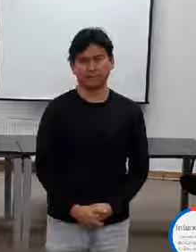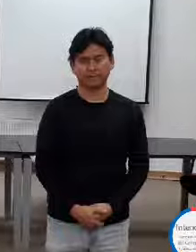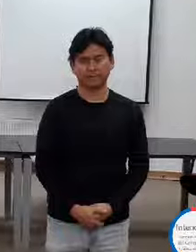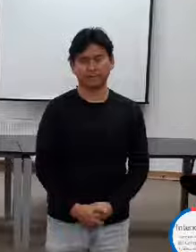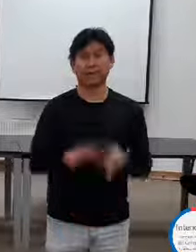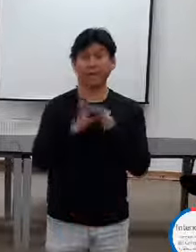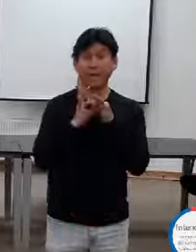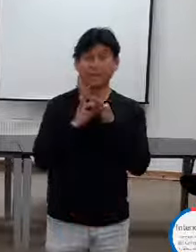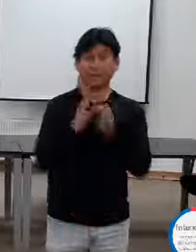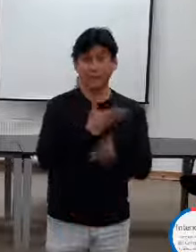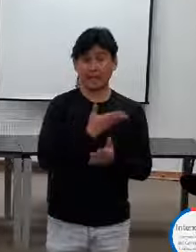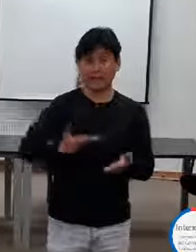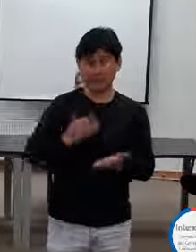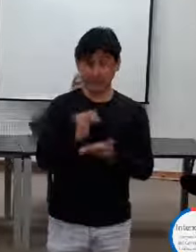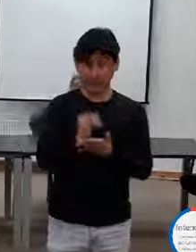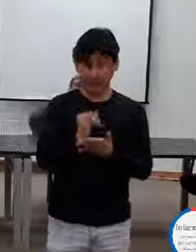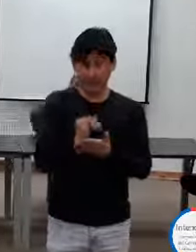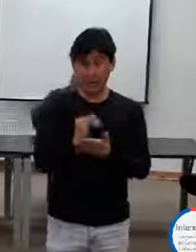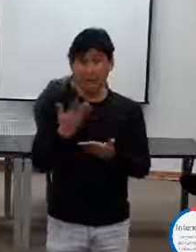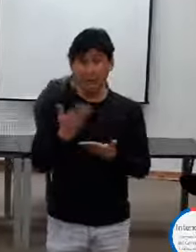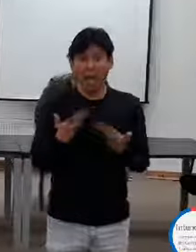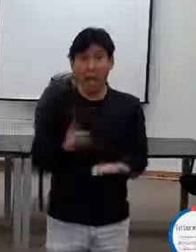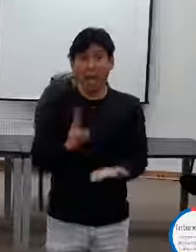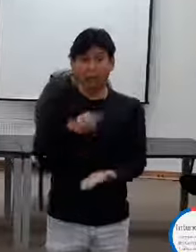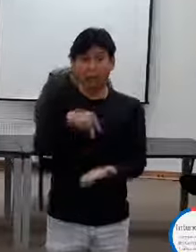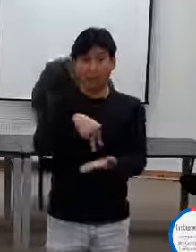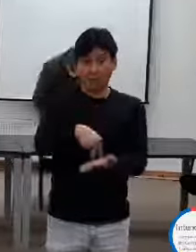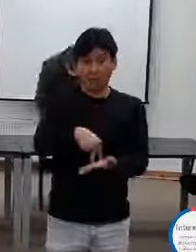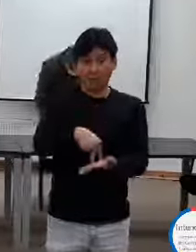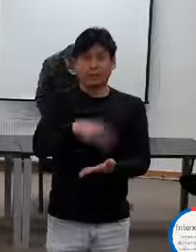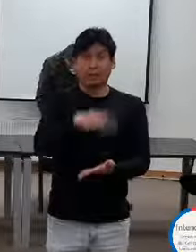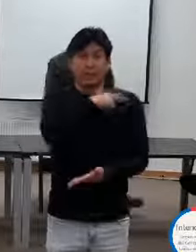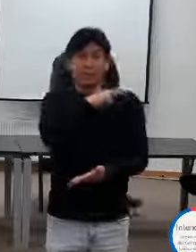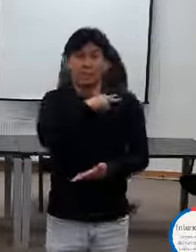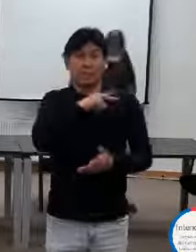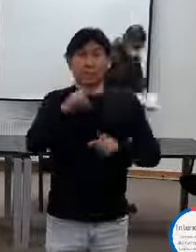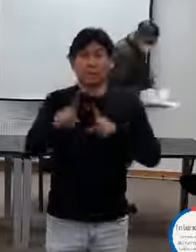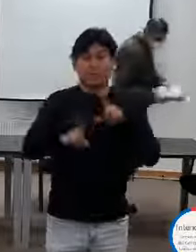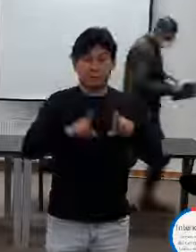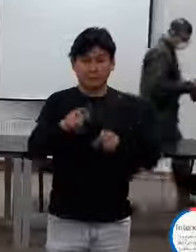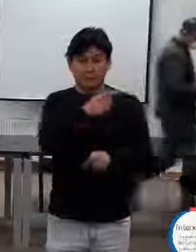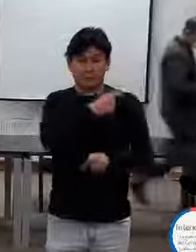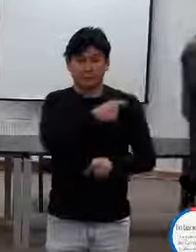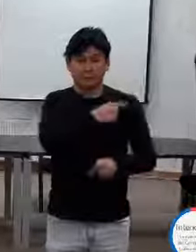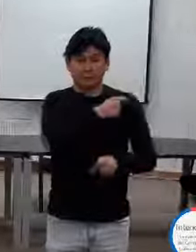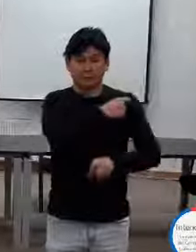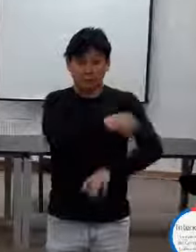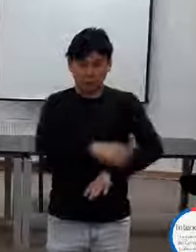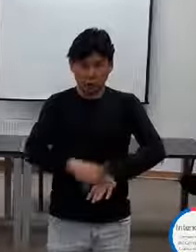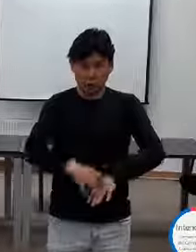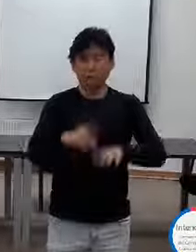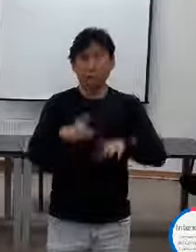Gracias, mi presidente. Dejamos ahora al jefe de la Defensa Nacional, Joaquín Morales. Gracias.